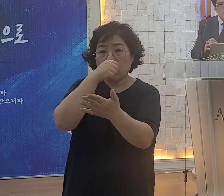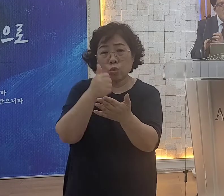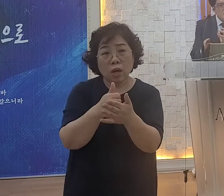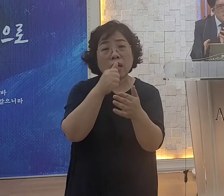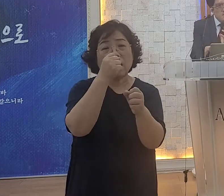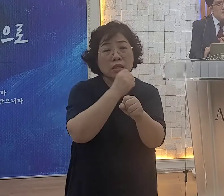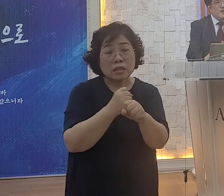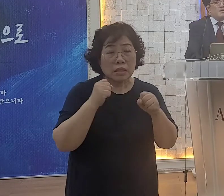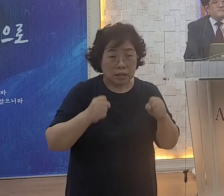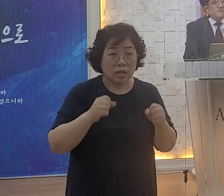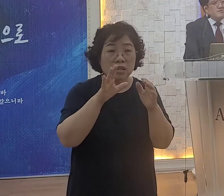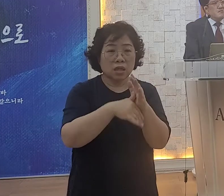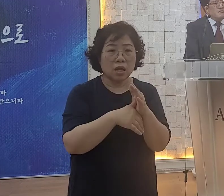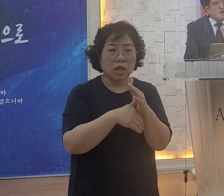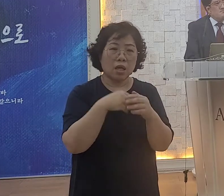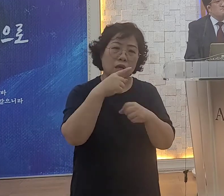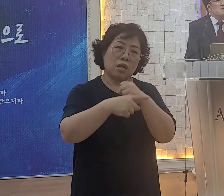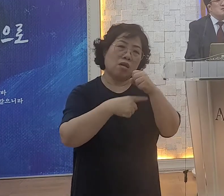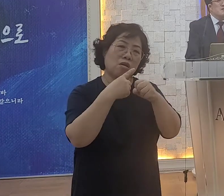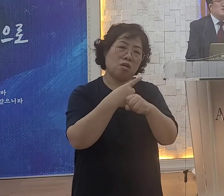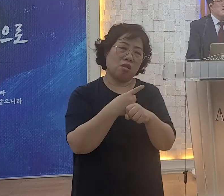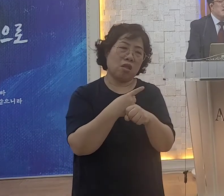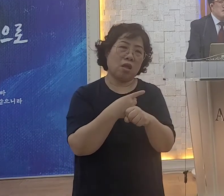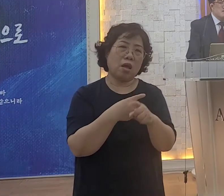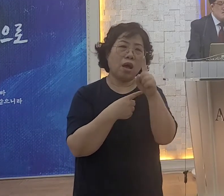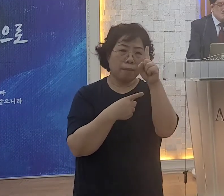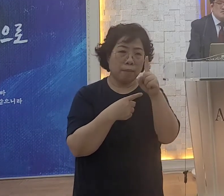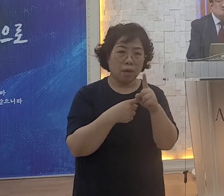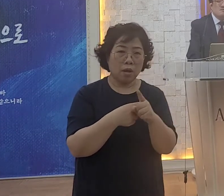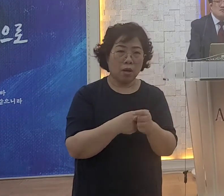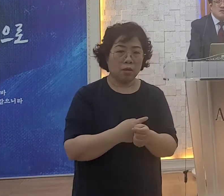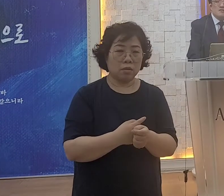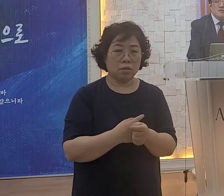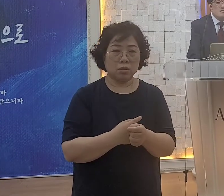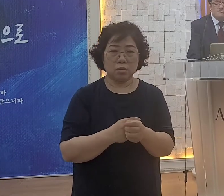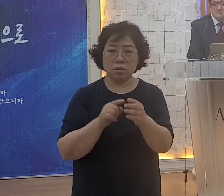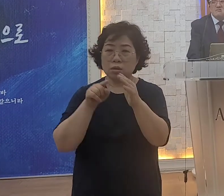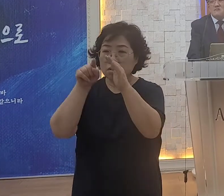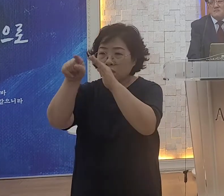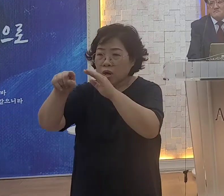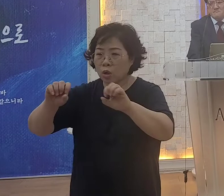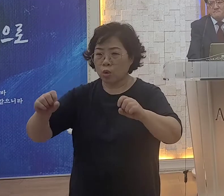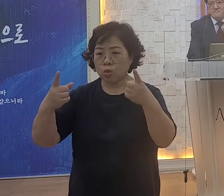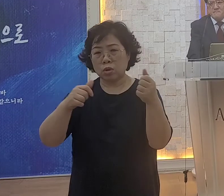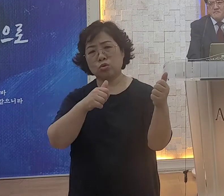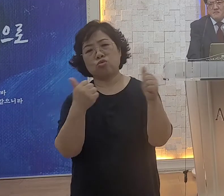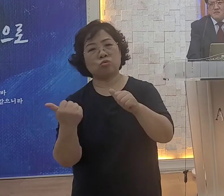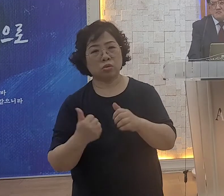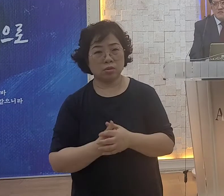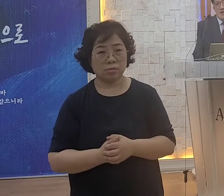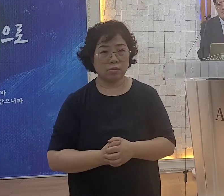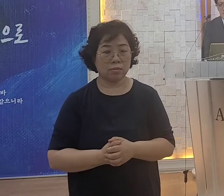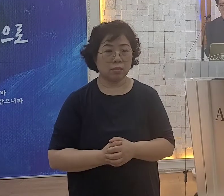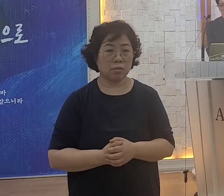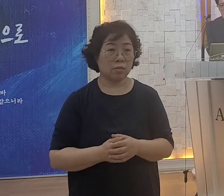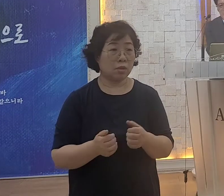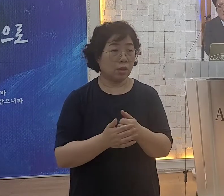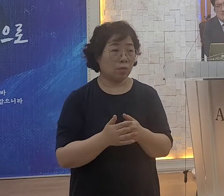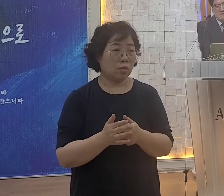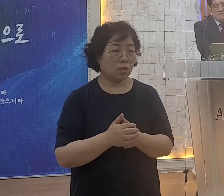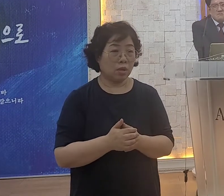그는 1년에 단 한 번 대속죄일에 지성소에 들어가자마자 죽는 거예요. 그래서 어떤